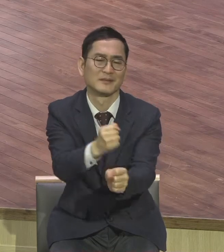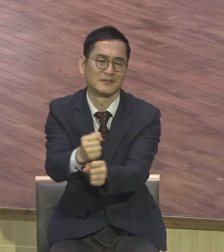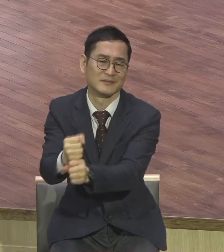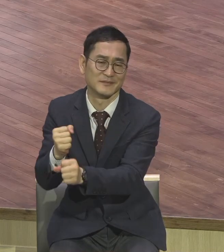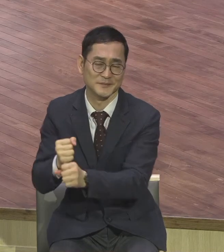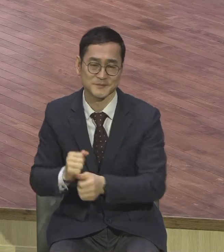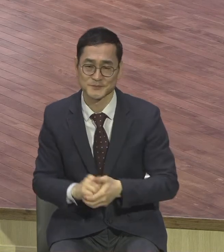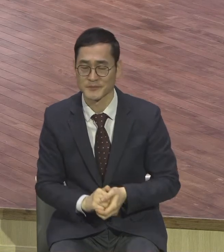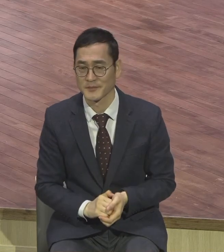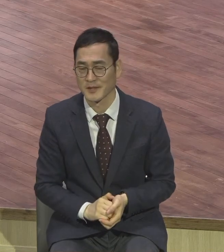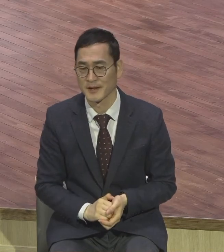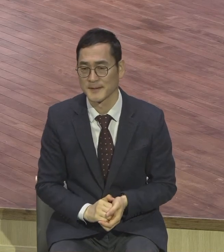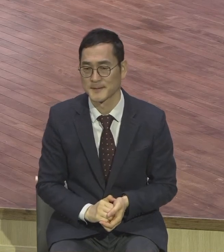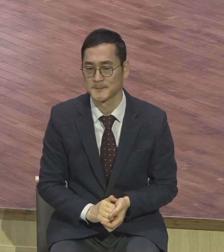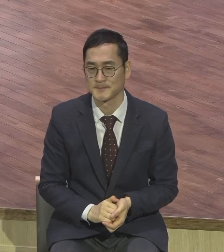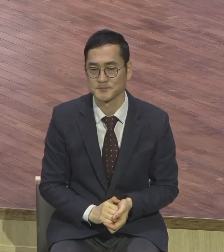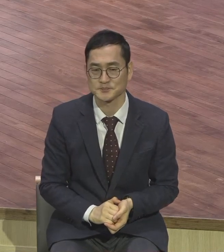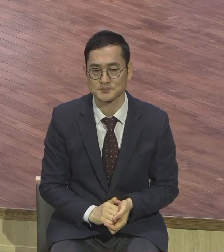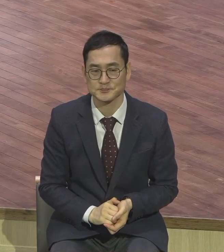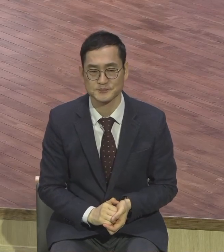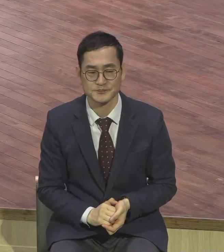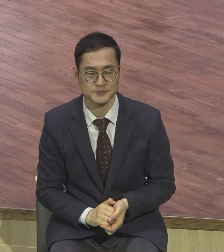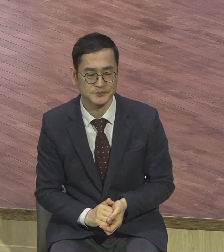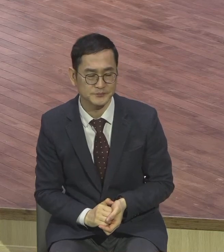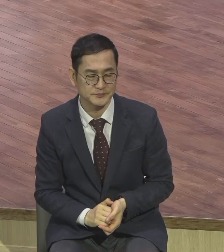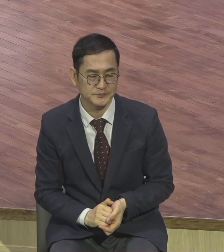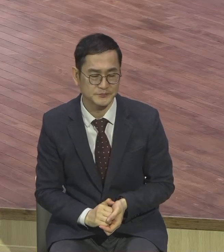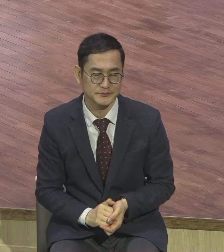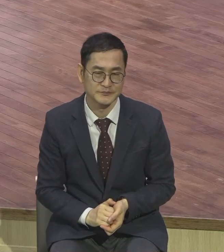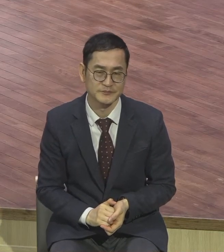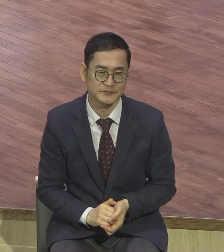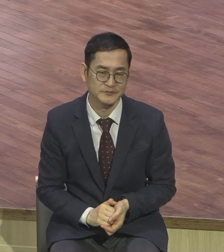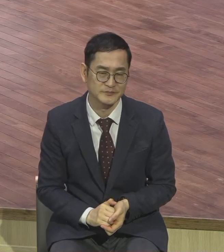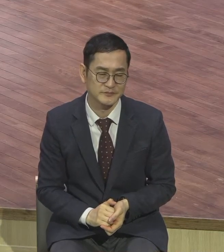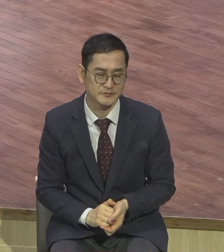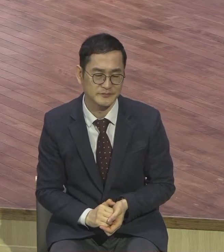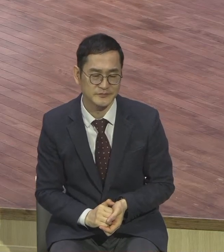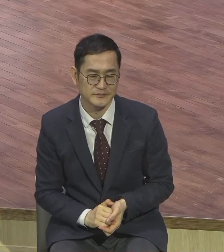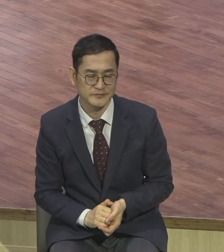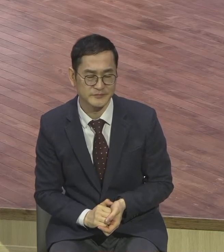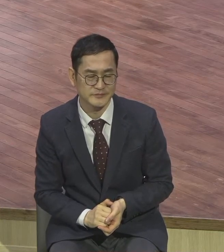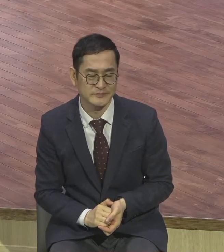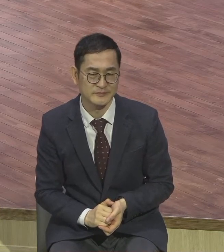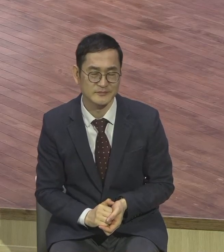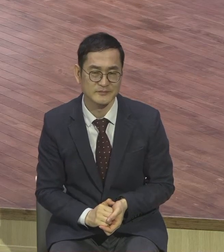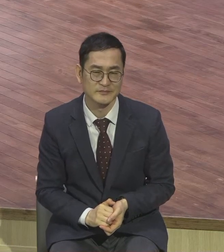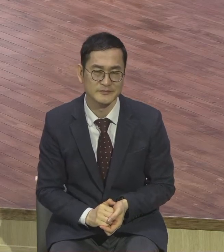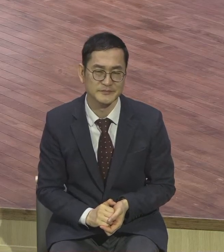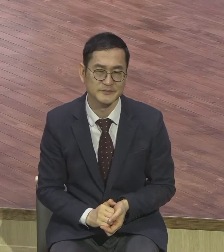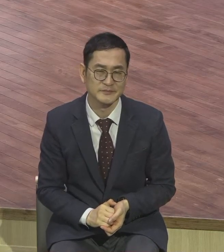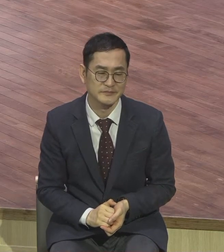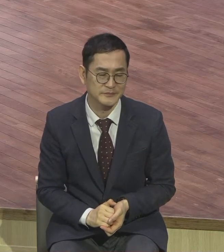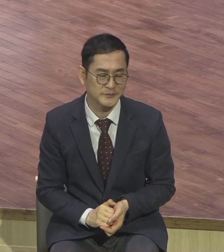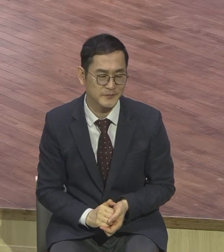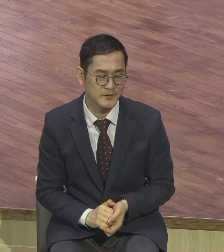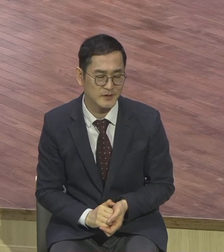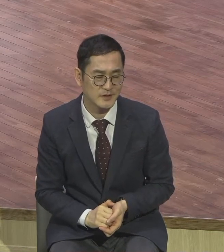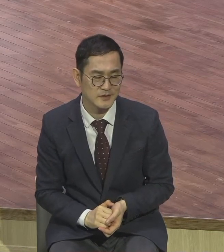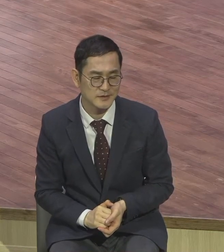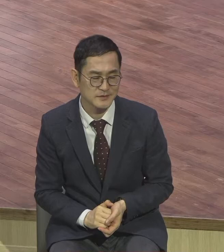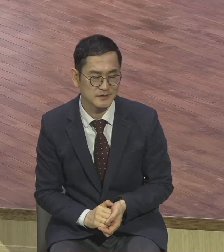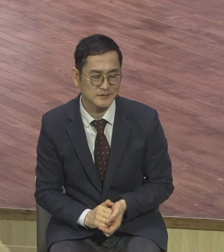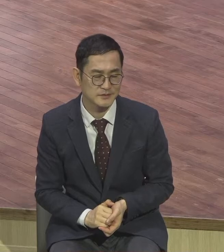등장을 그렇게 하고 있어서 인기가 좋습니다. 뷰티업계에서도 여러 가지 기능을 하나로 만들어서